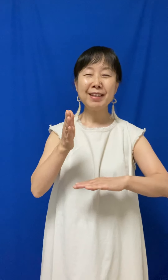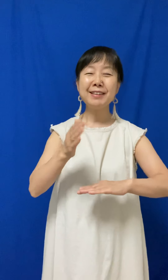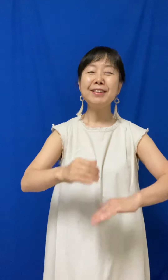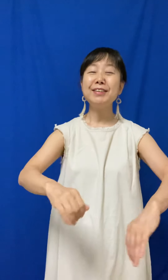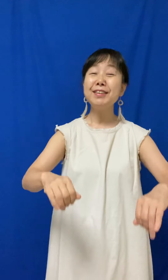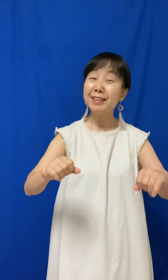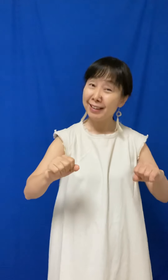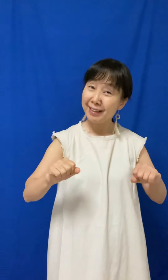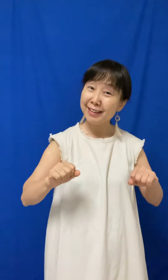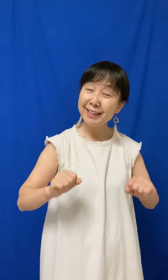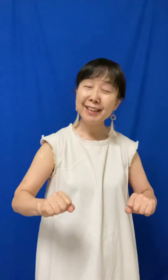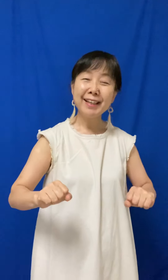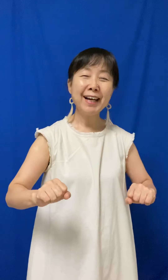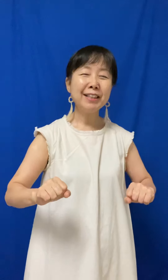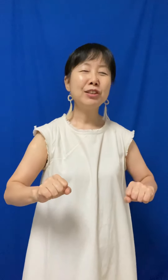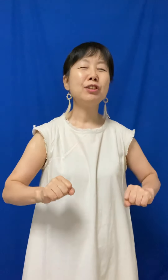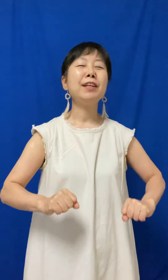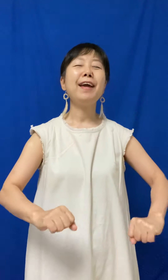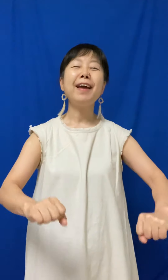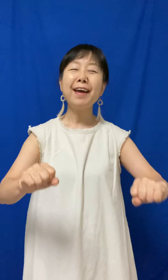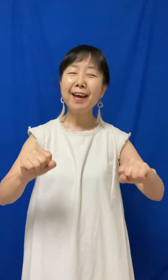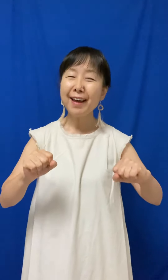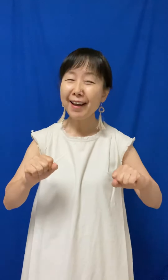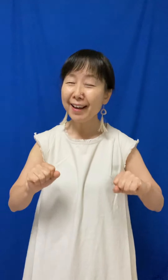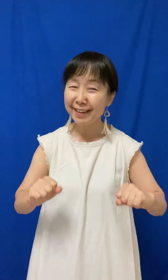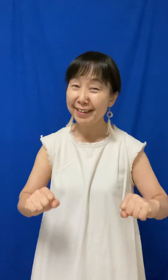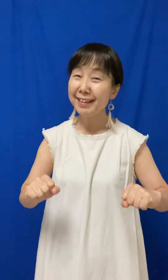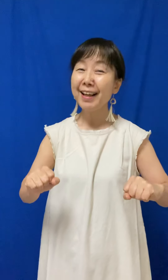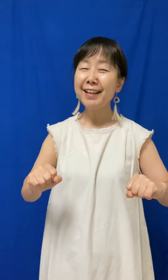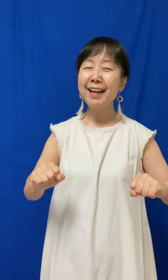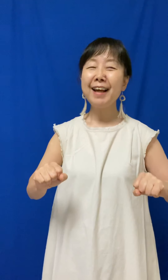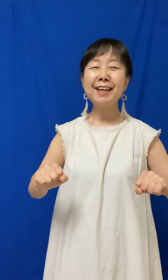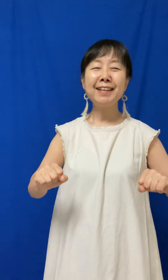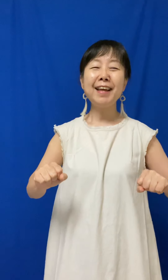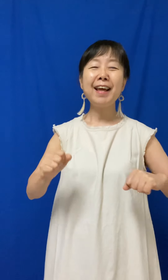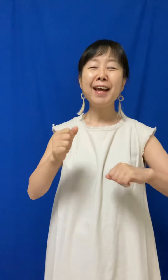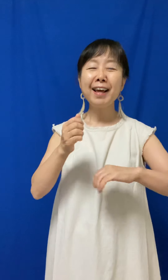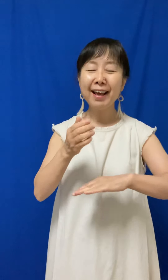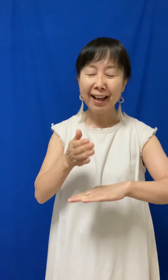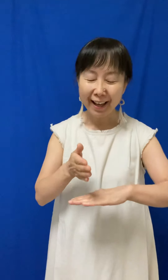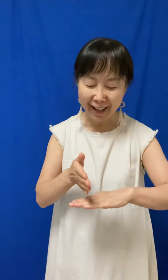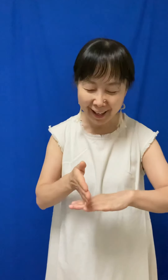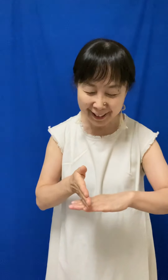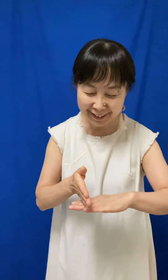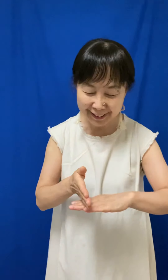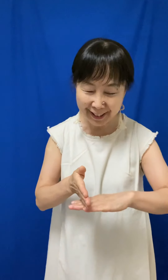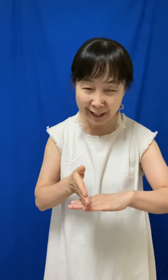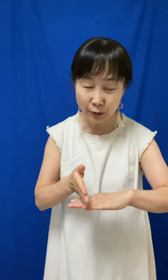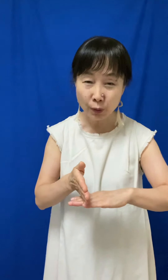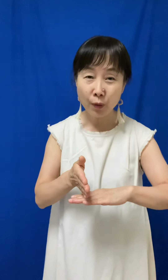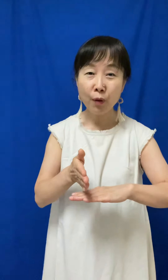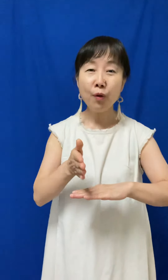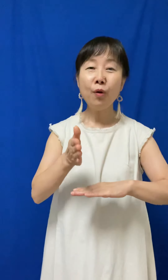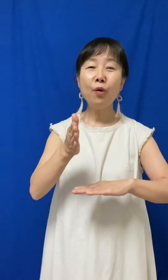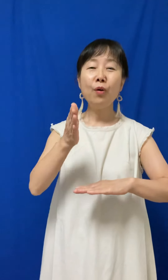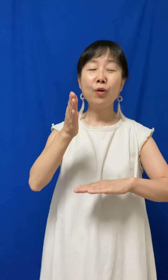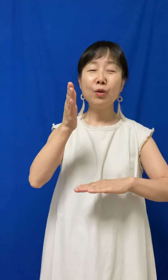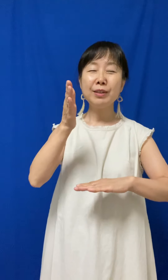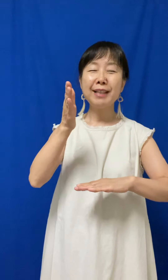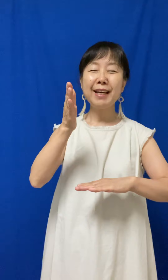。生かしていただいてありがとうござい